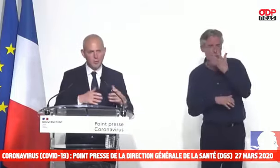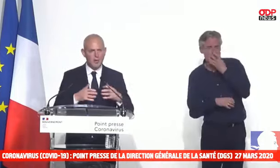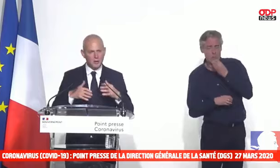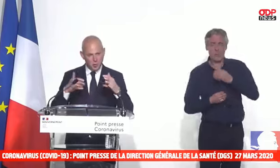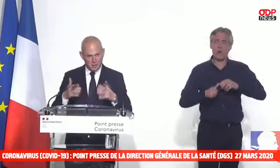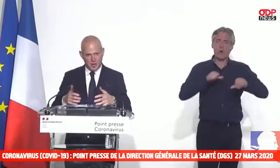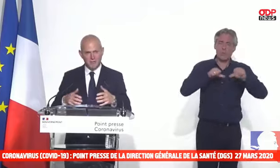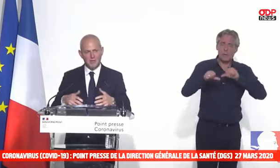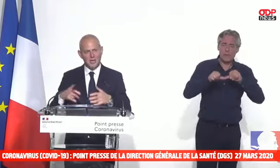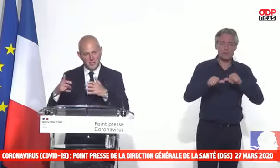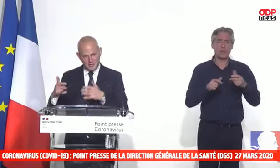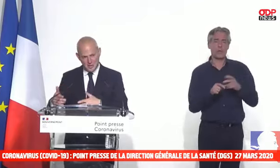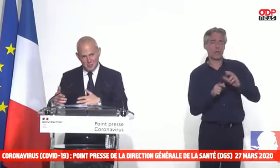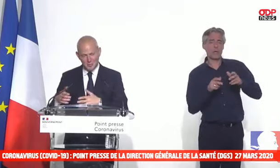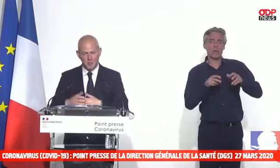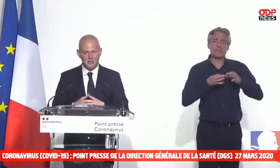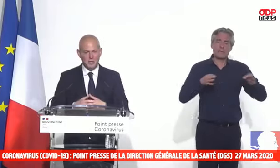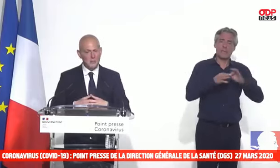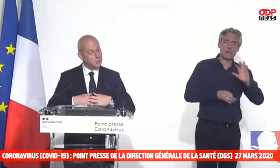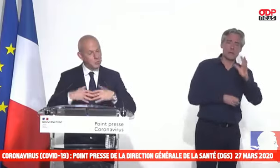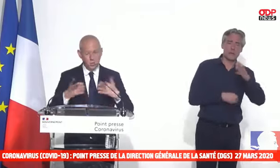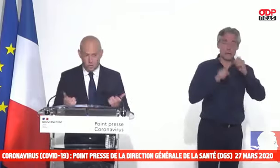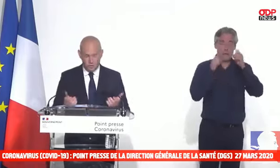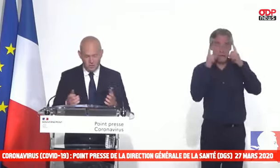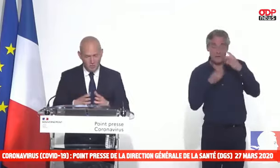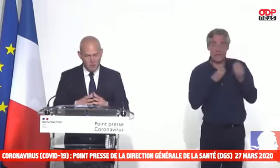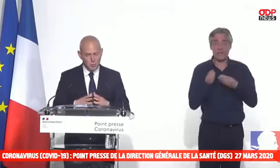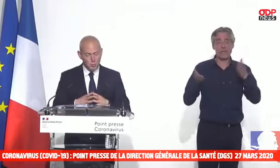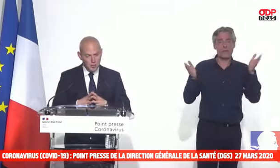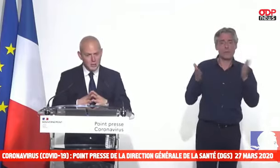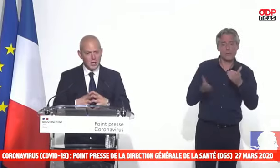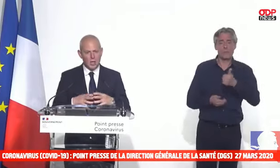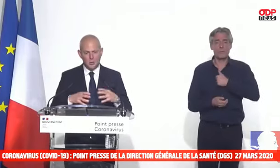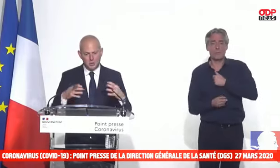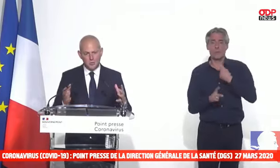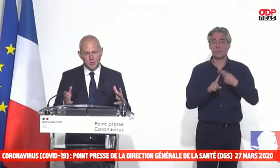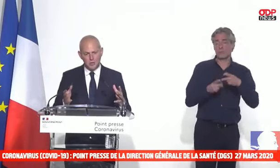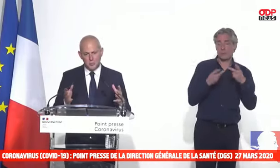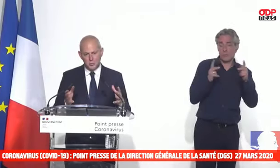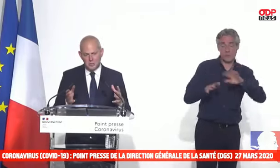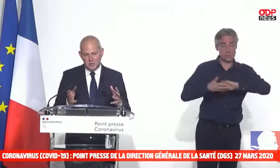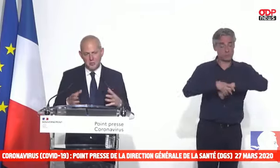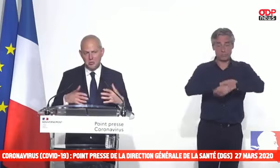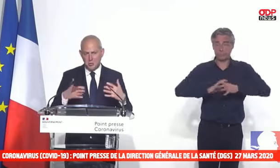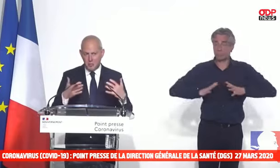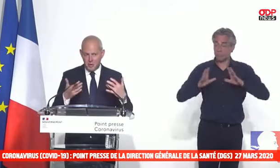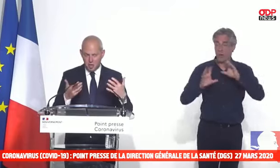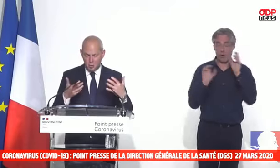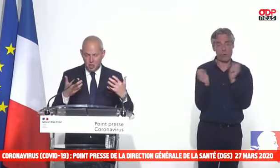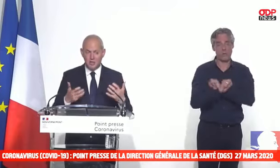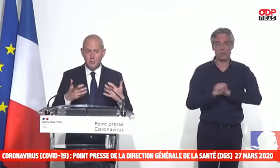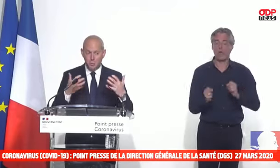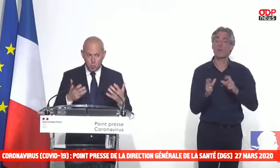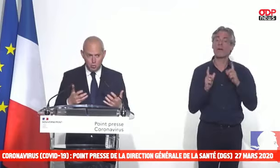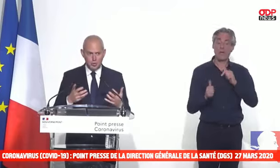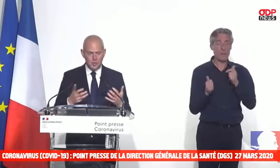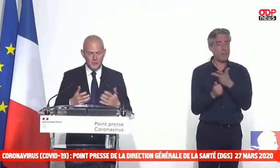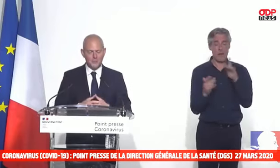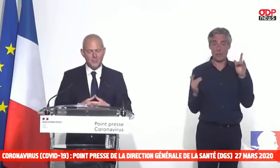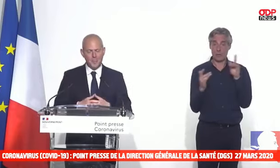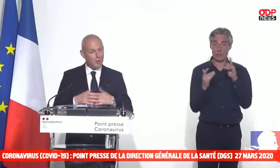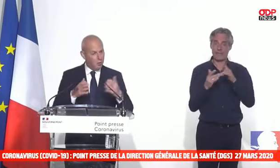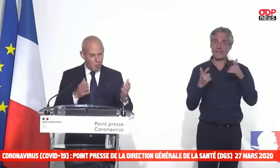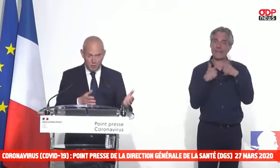blocs opératoires, des réveils, des établissements privés, de l'ensemble des établissements publics. Donc c'est une formidable mobilisation qui nous a permis déjà de gagner beaucoup de